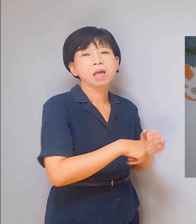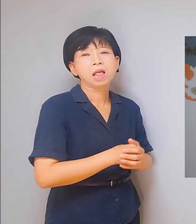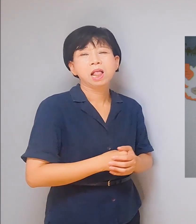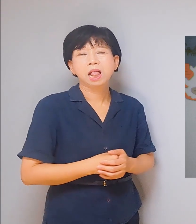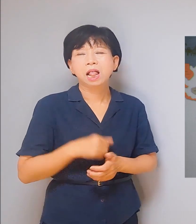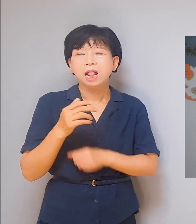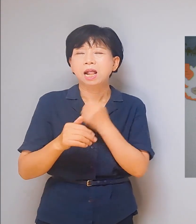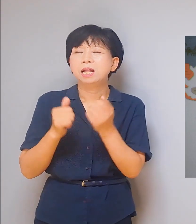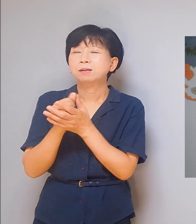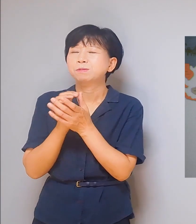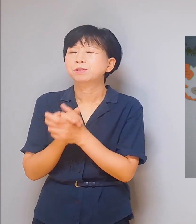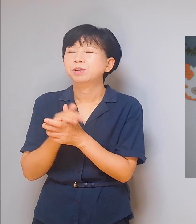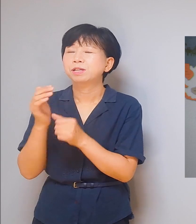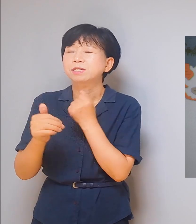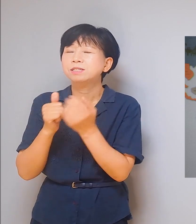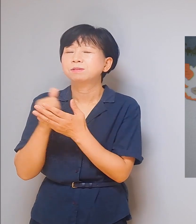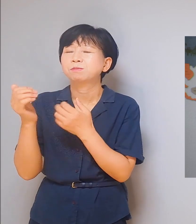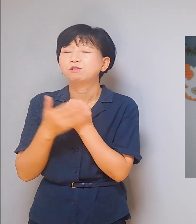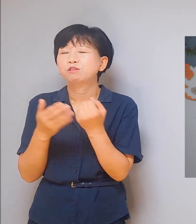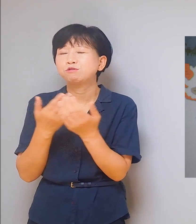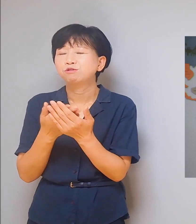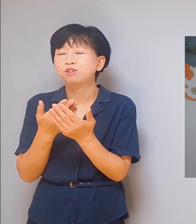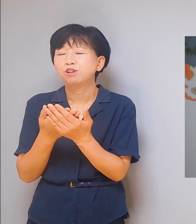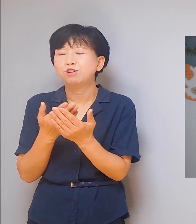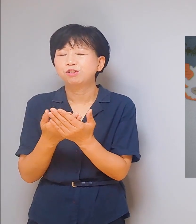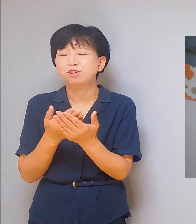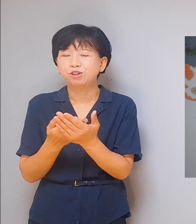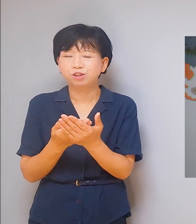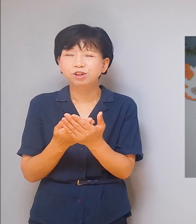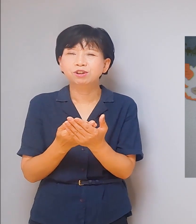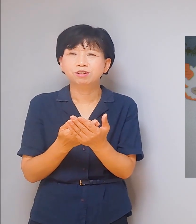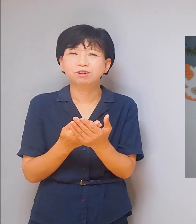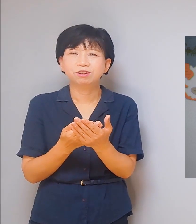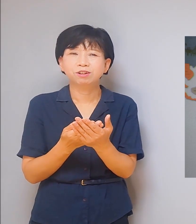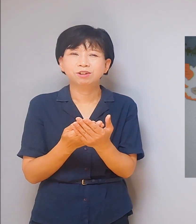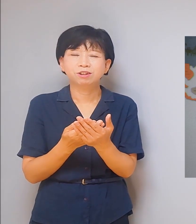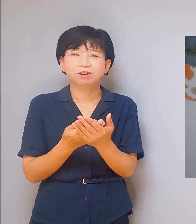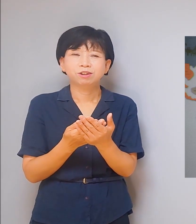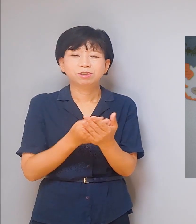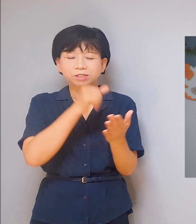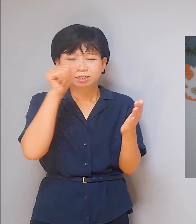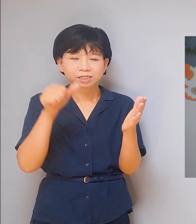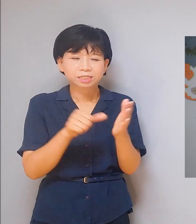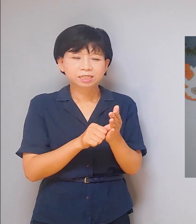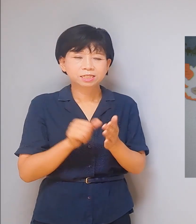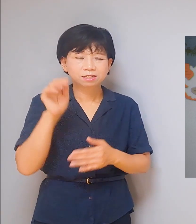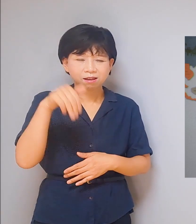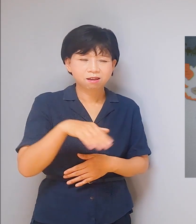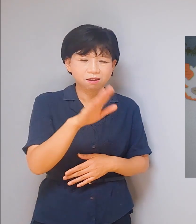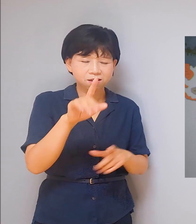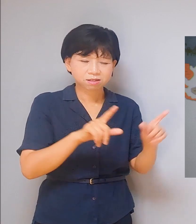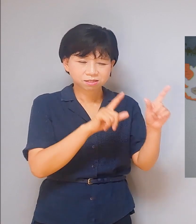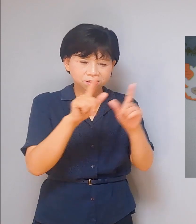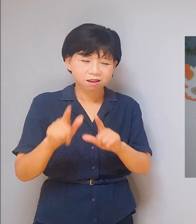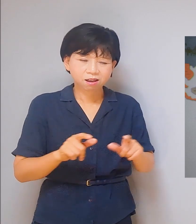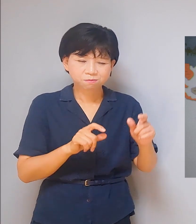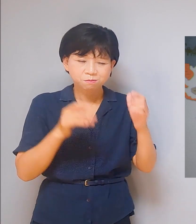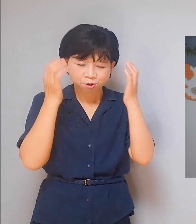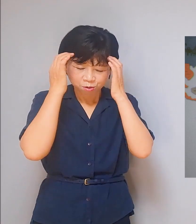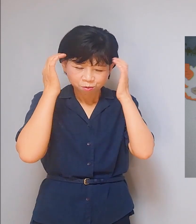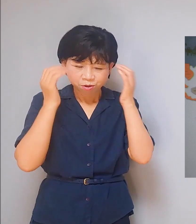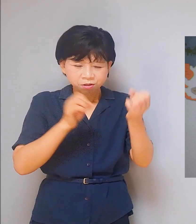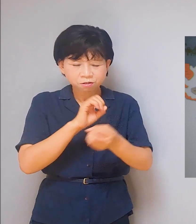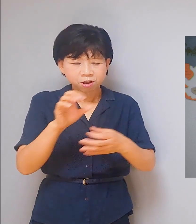입기를 원해요. 기도합니다. 파란만장한 세월을 겪으며 하나님의 말씀을 이해하고 깨달은